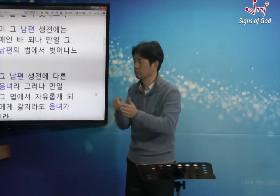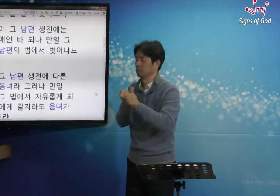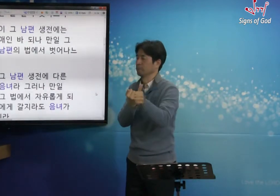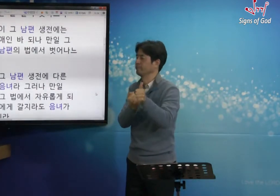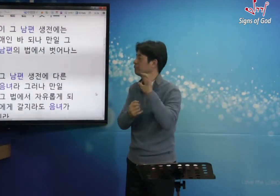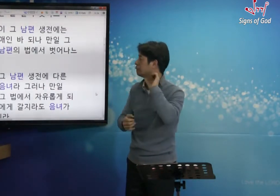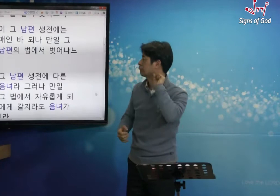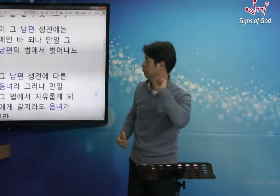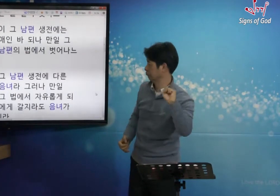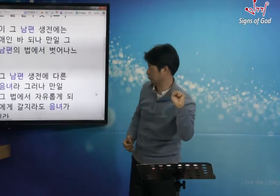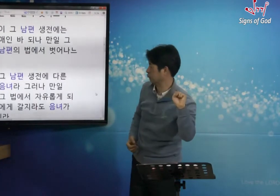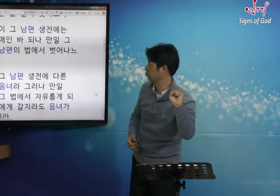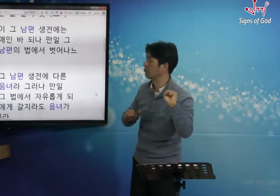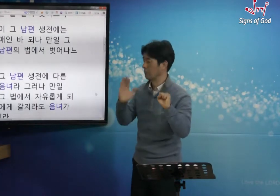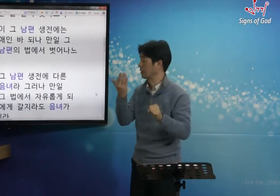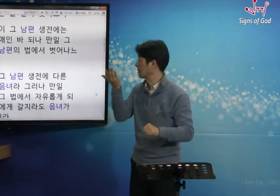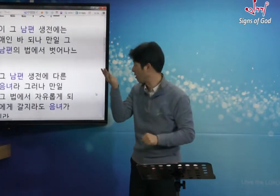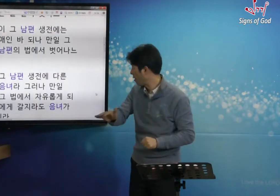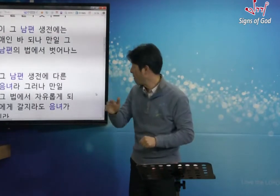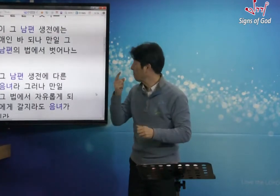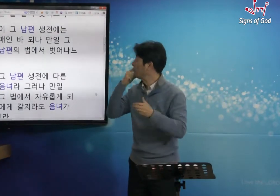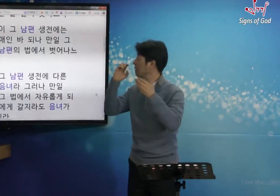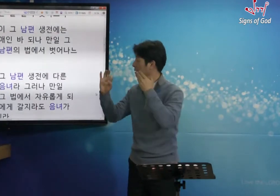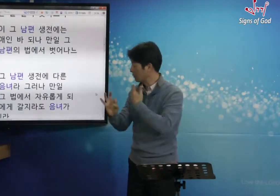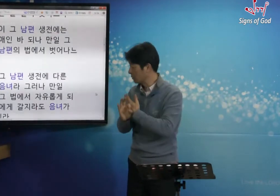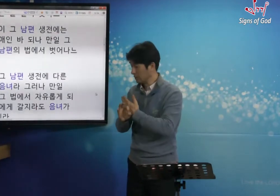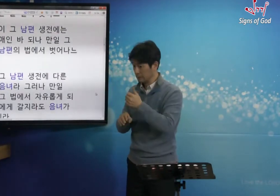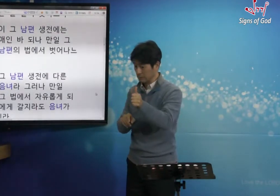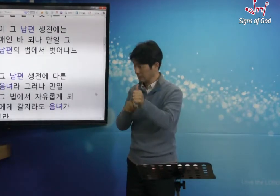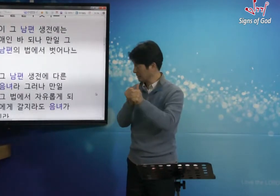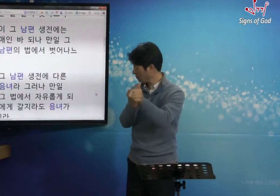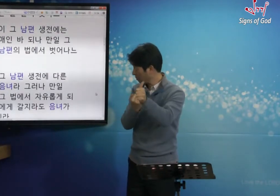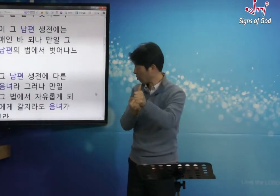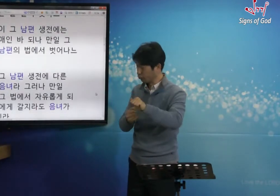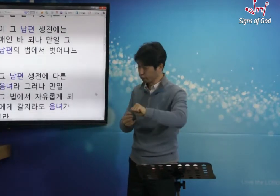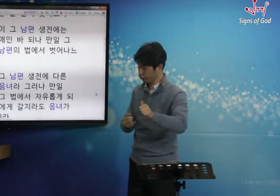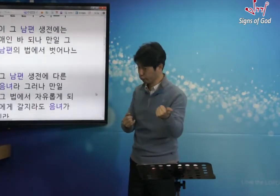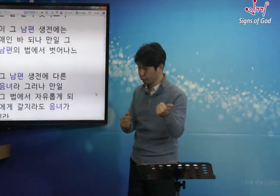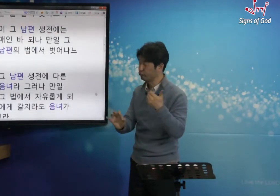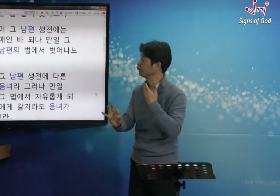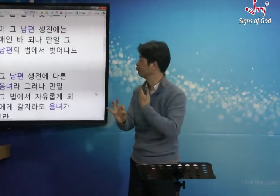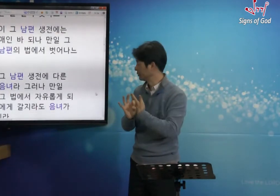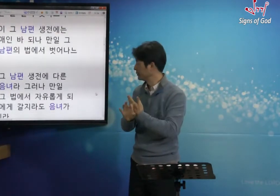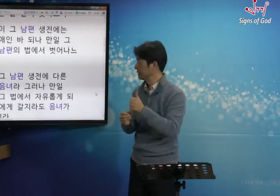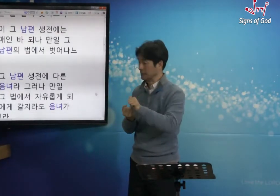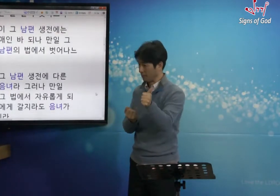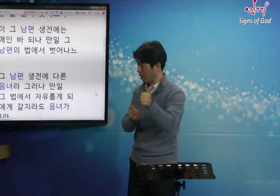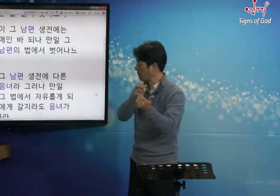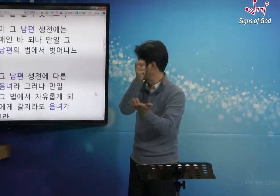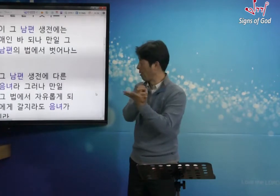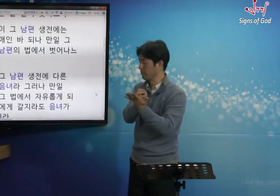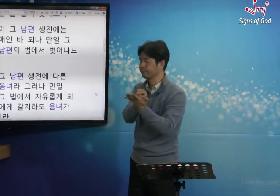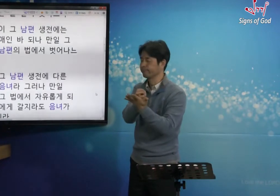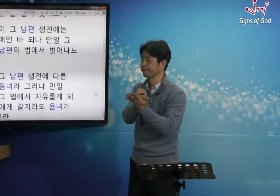법으로 그에게 매인바 되나 만일 그 남편이 죽으면 남편의